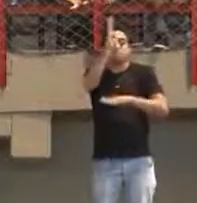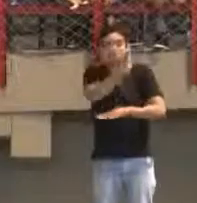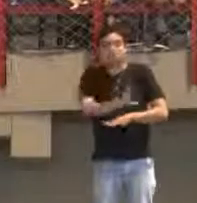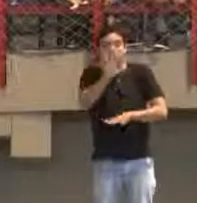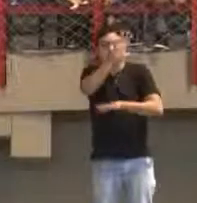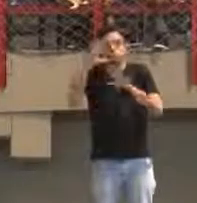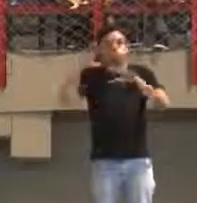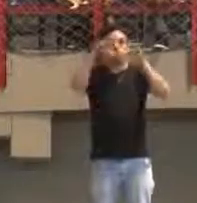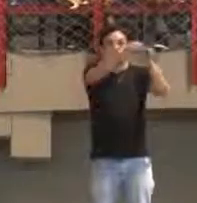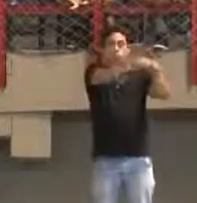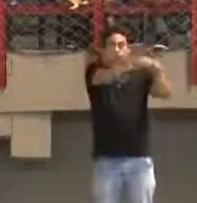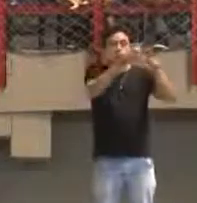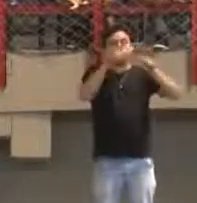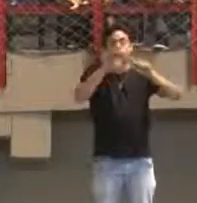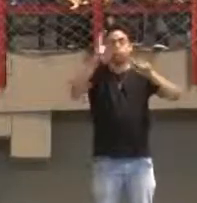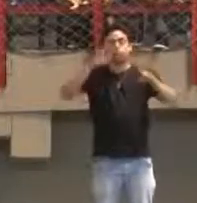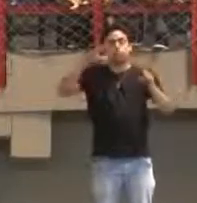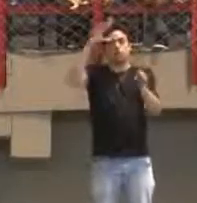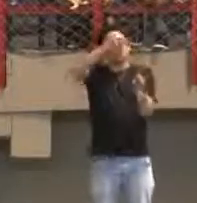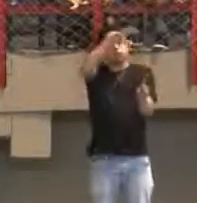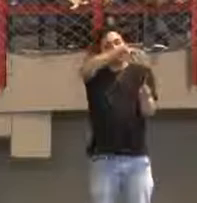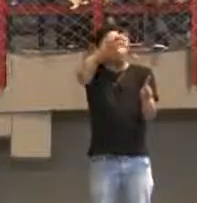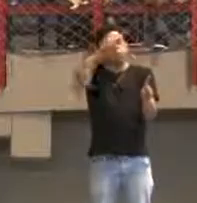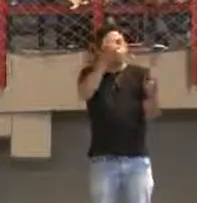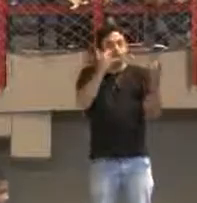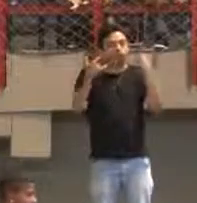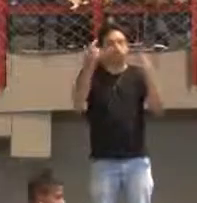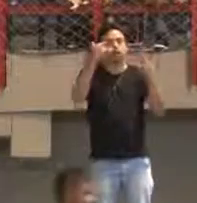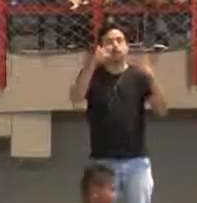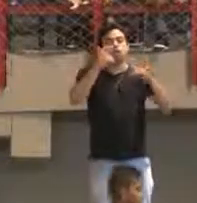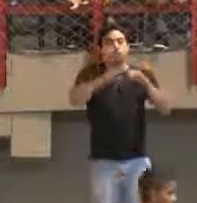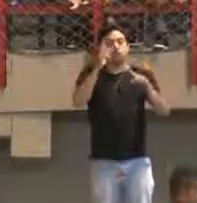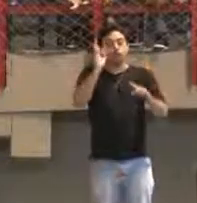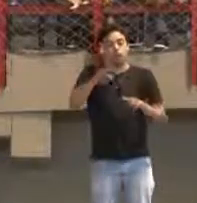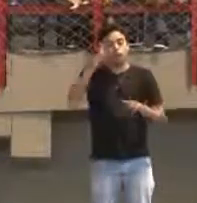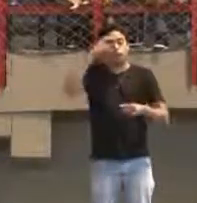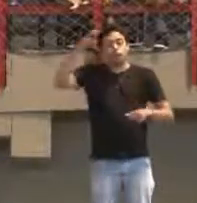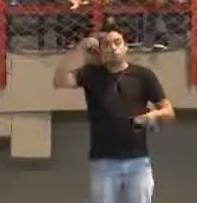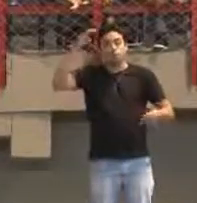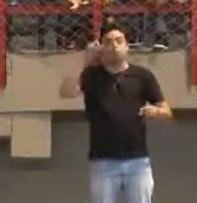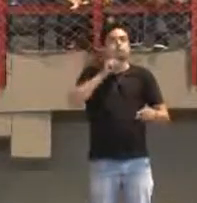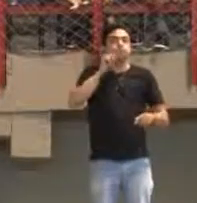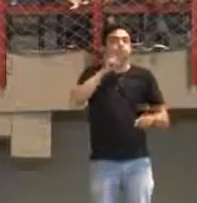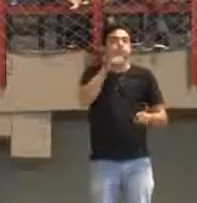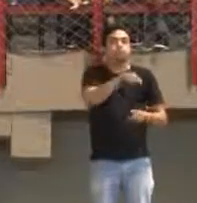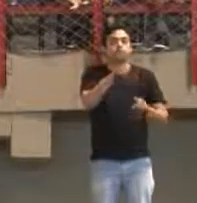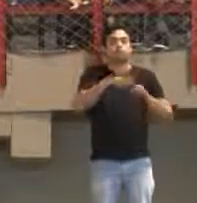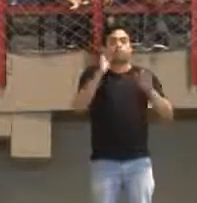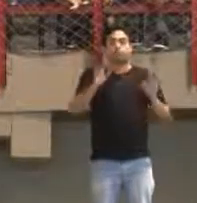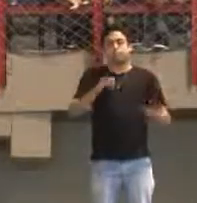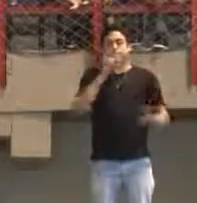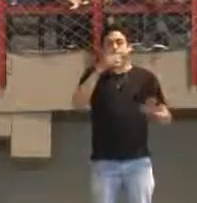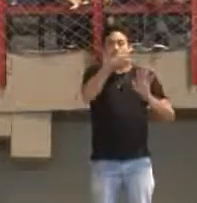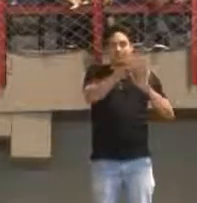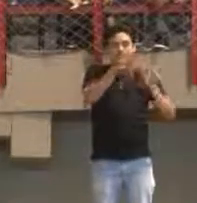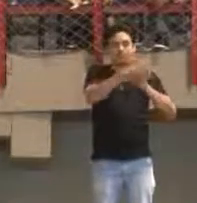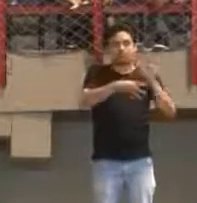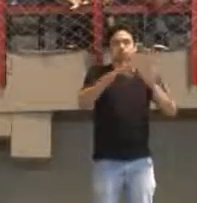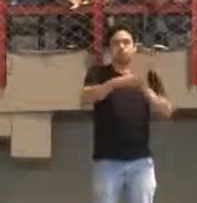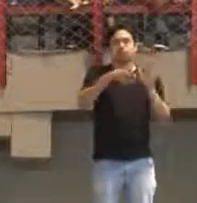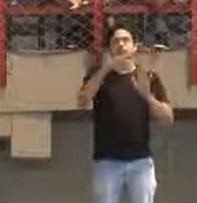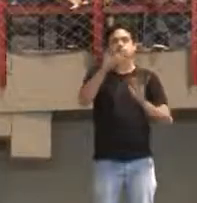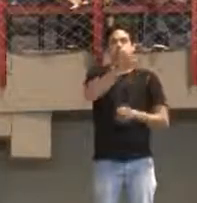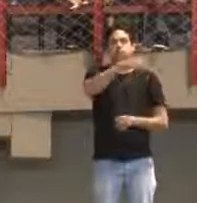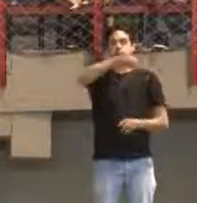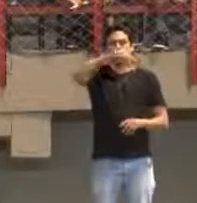Brasil é o começo desse domínio cultural norte-americano Se você pegar um texto do século XIX